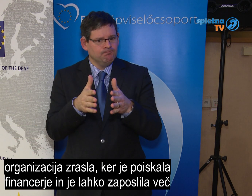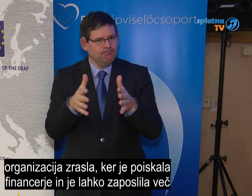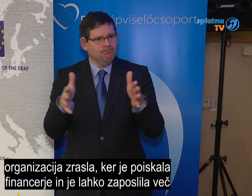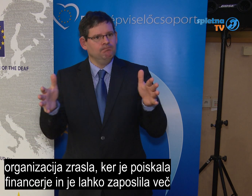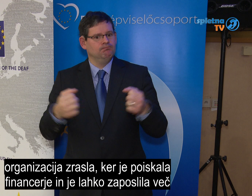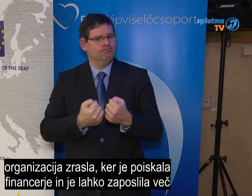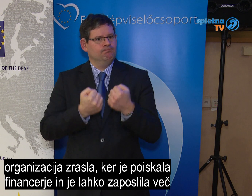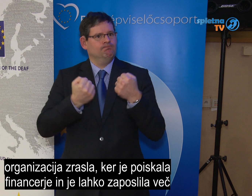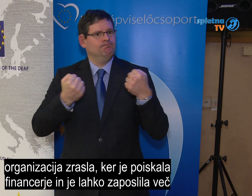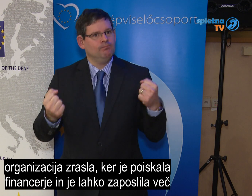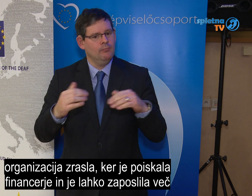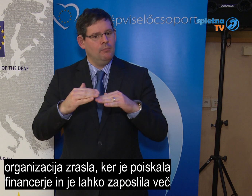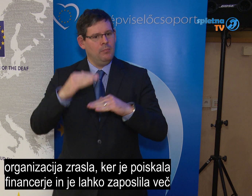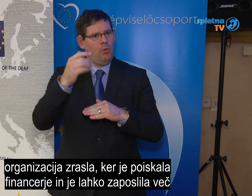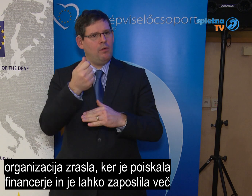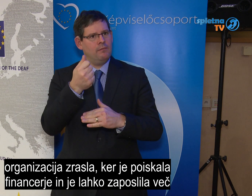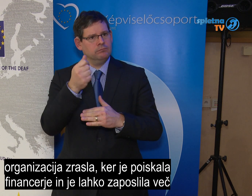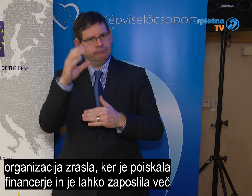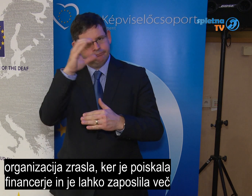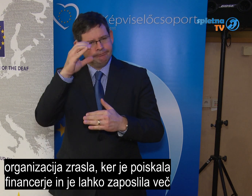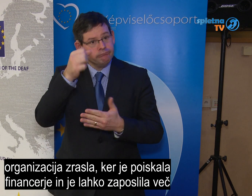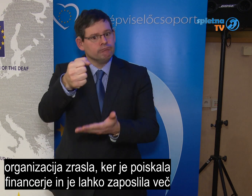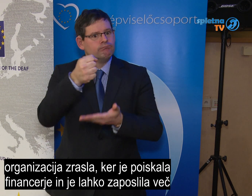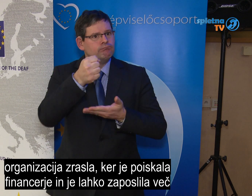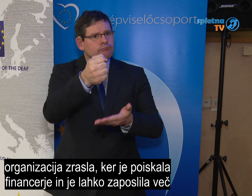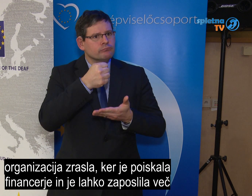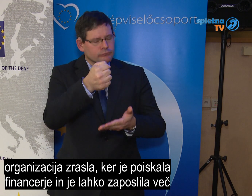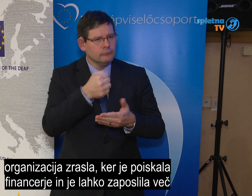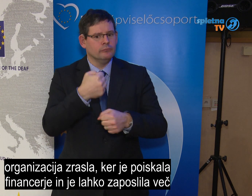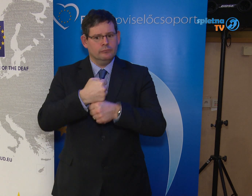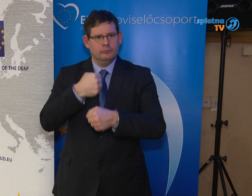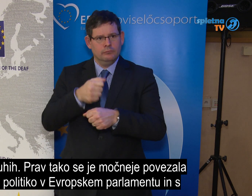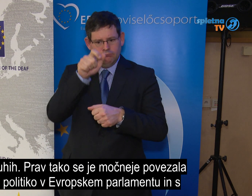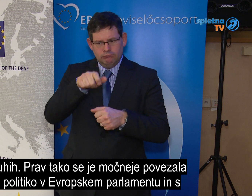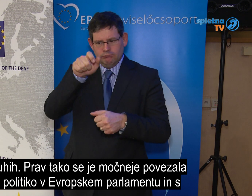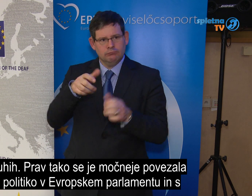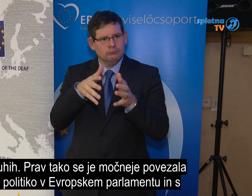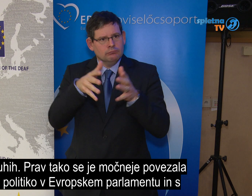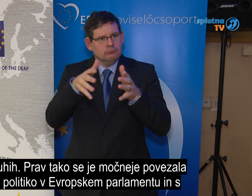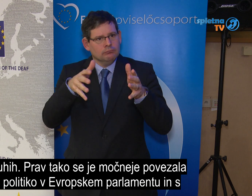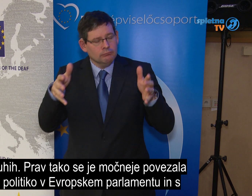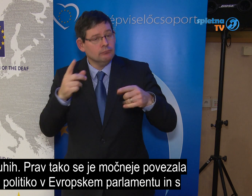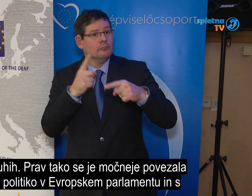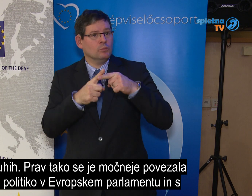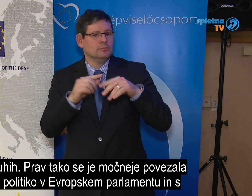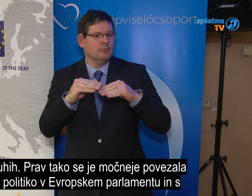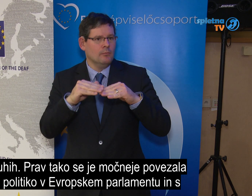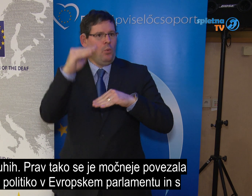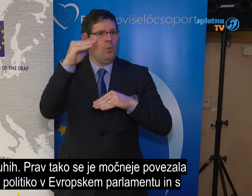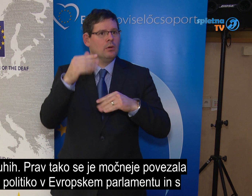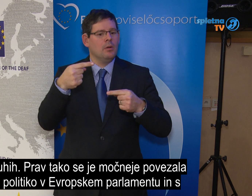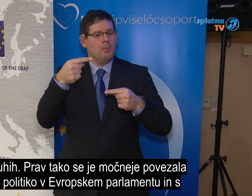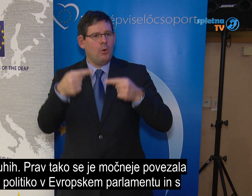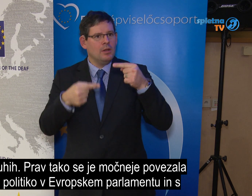And we always try to implement our contribution to that